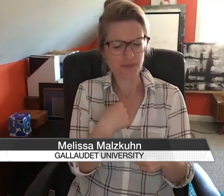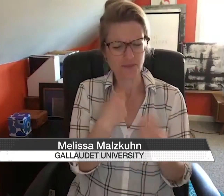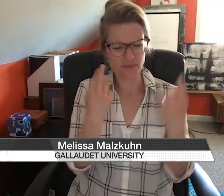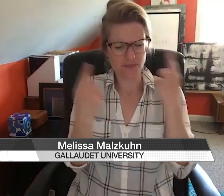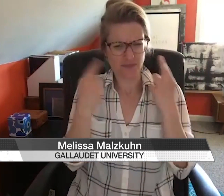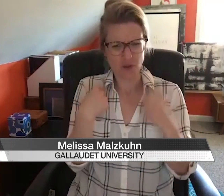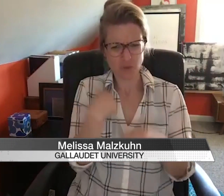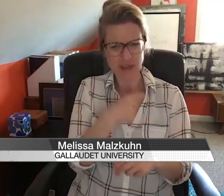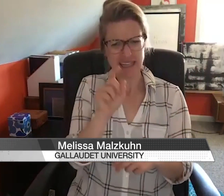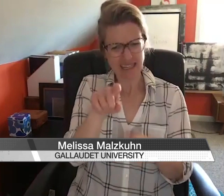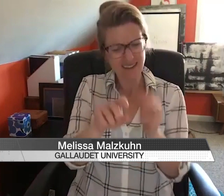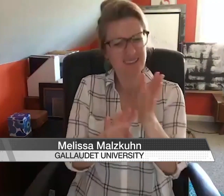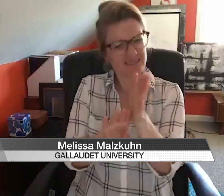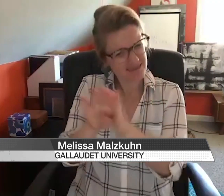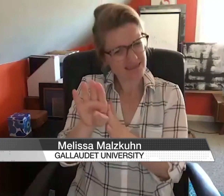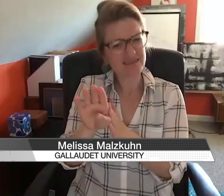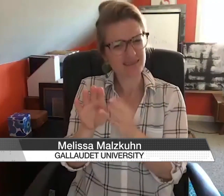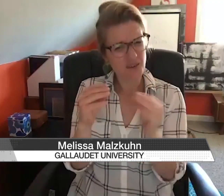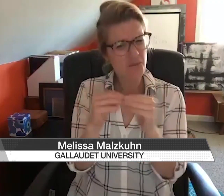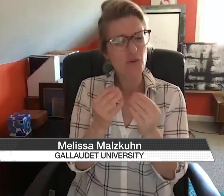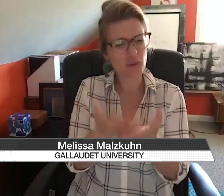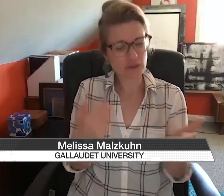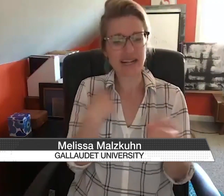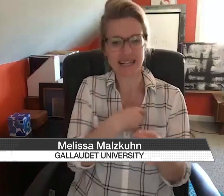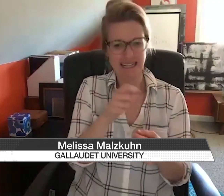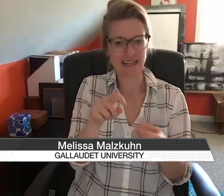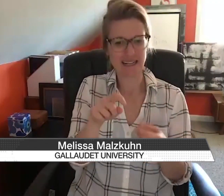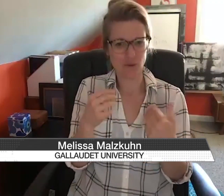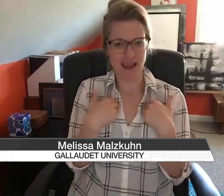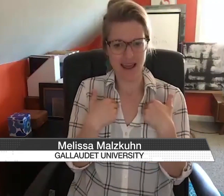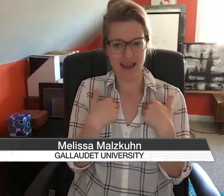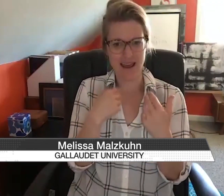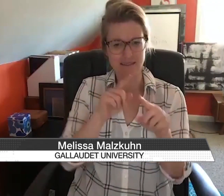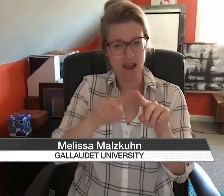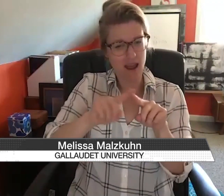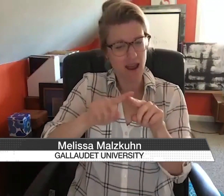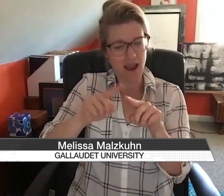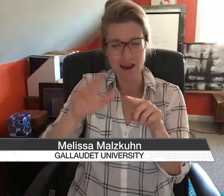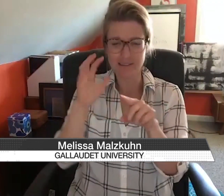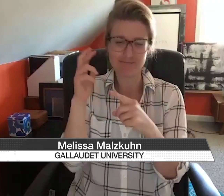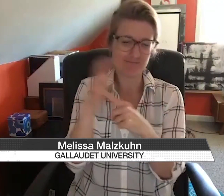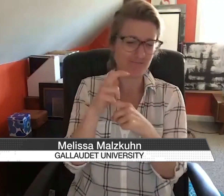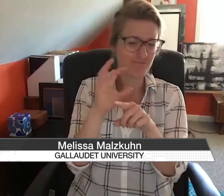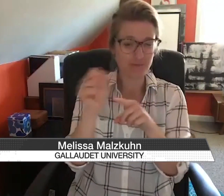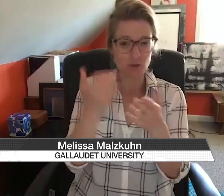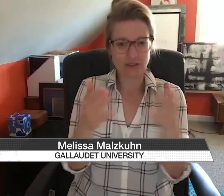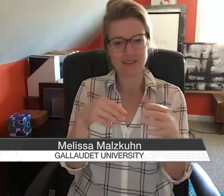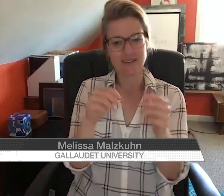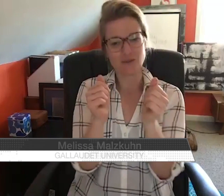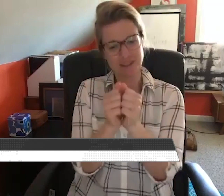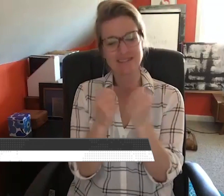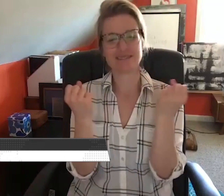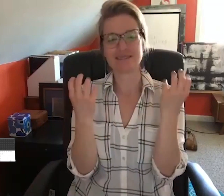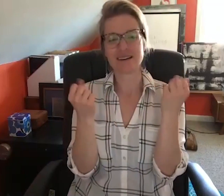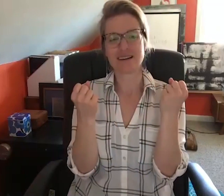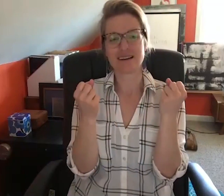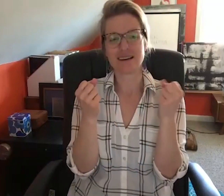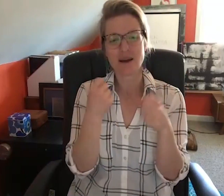میں پھر تفصیل پڑھ کر سائن لینگویج میں اسے بتاتی ہوں۔ اس لیے ہمیں بچوں کے لیے مزید وسائل پیدا کرنے کی ضرورت ہے تاکہ نوجوان طلباء کو ان